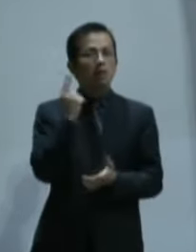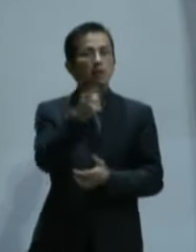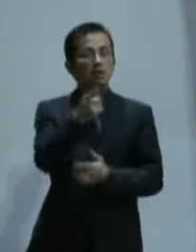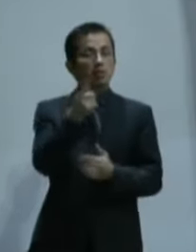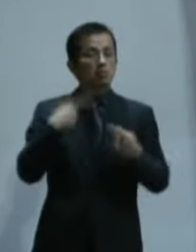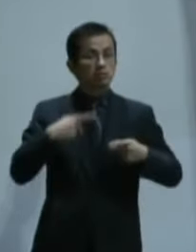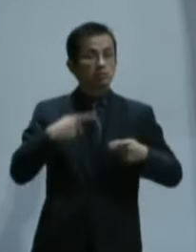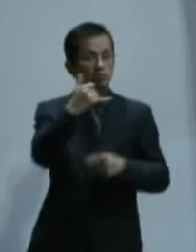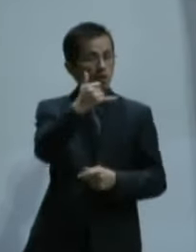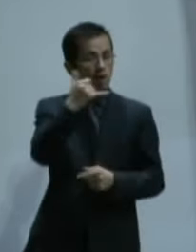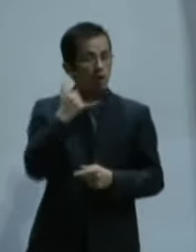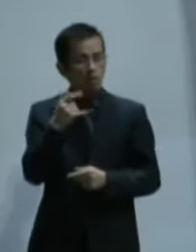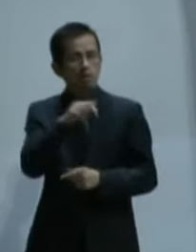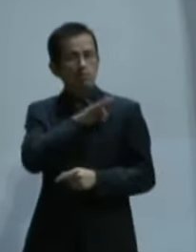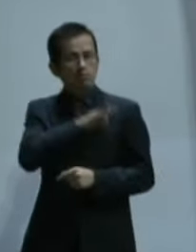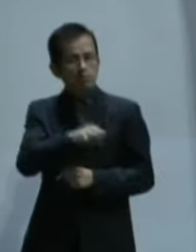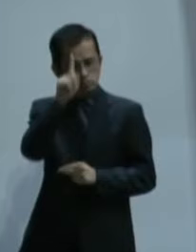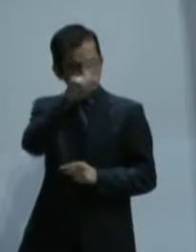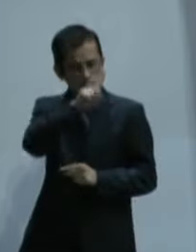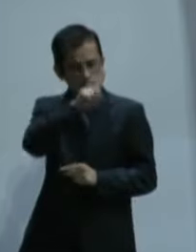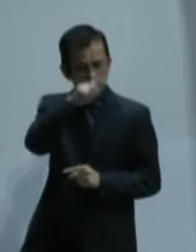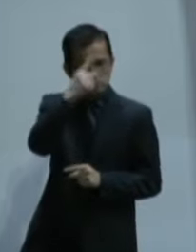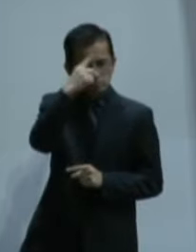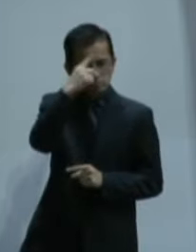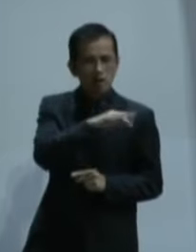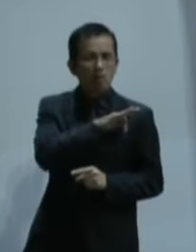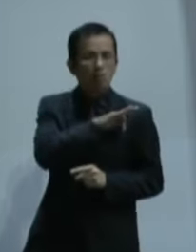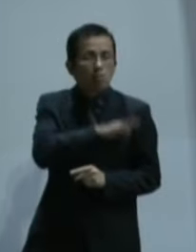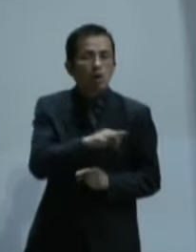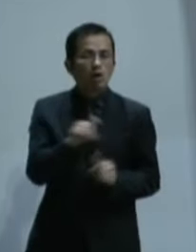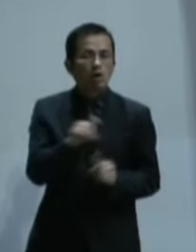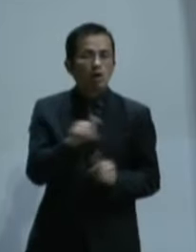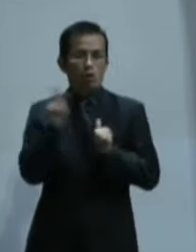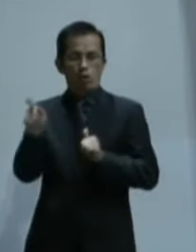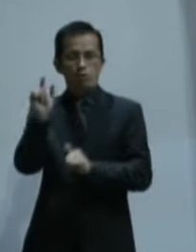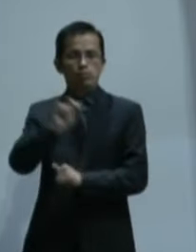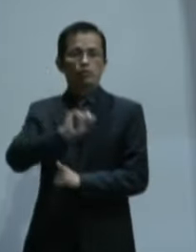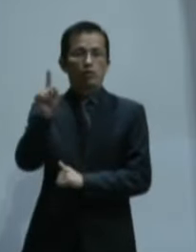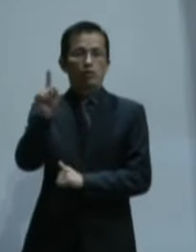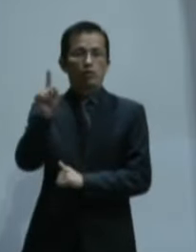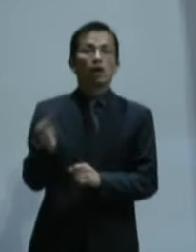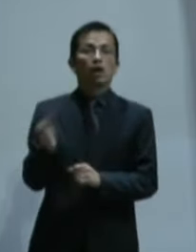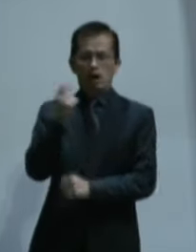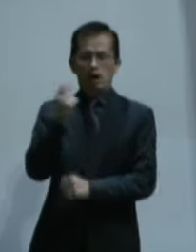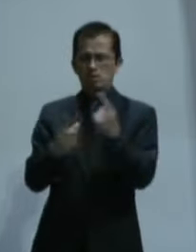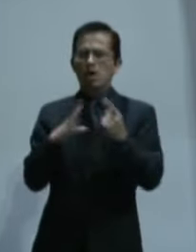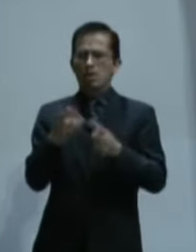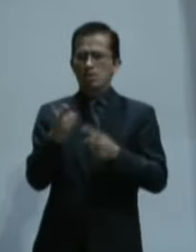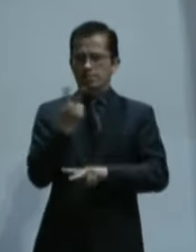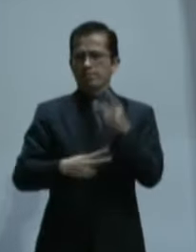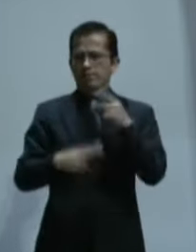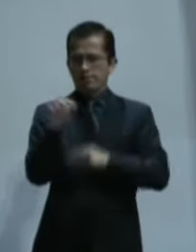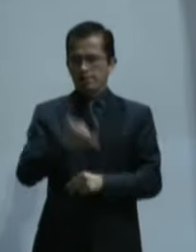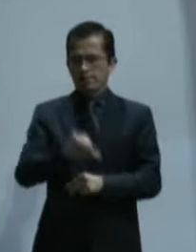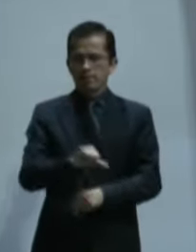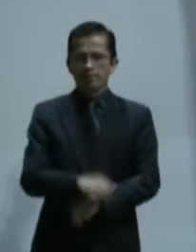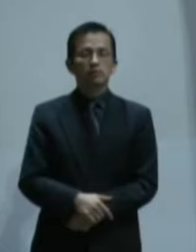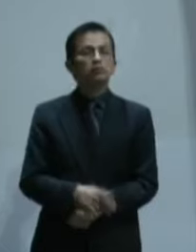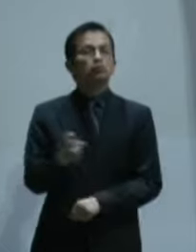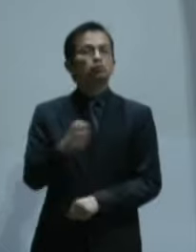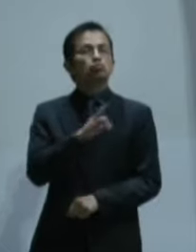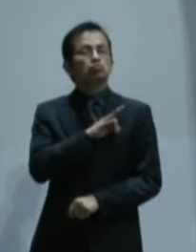orientación y apoyo a través del cual podrá junto con nuestros profesionales que algunos de ellos están aquí presentes